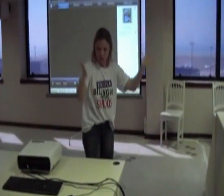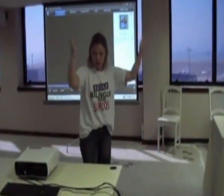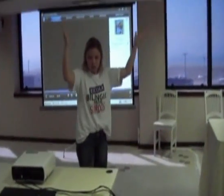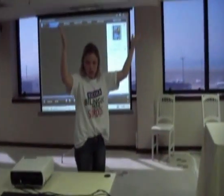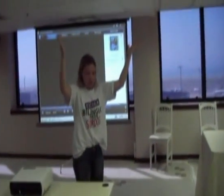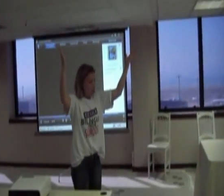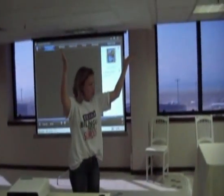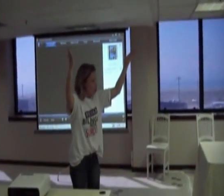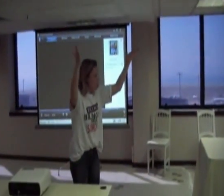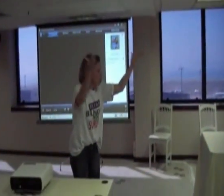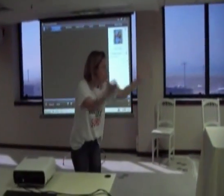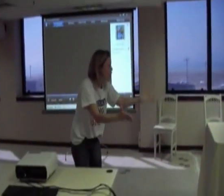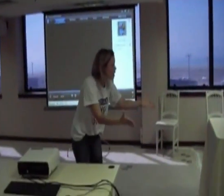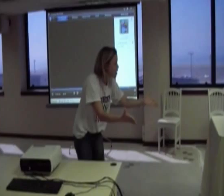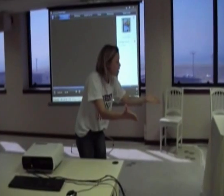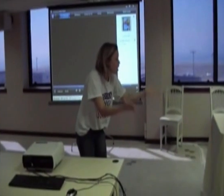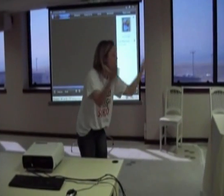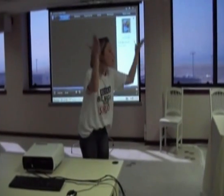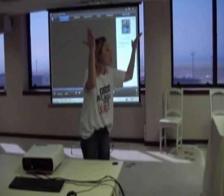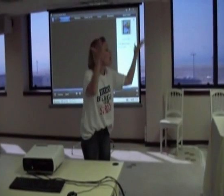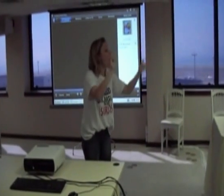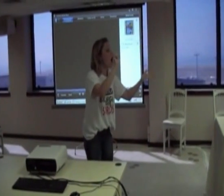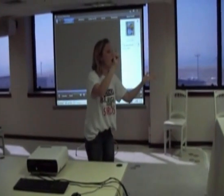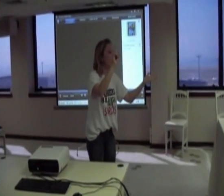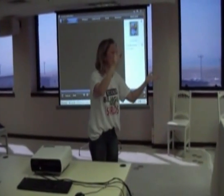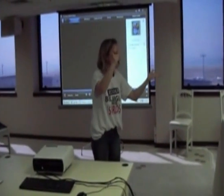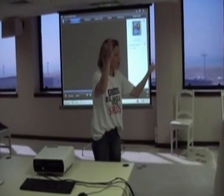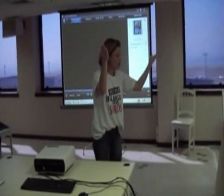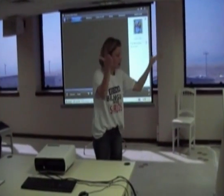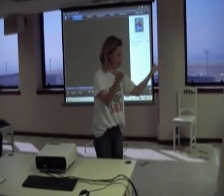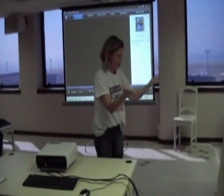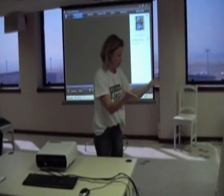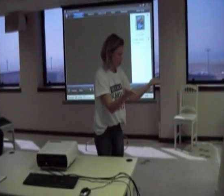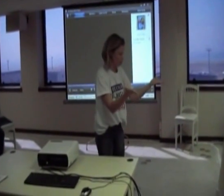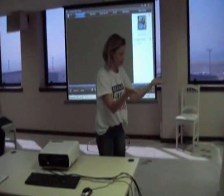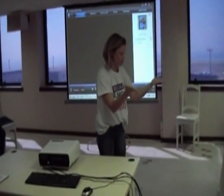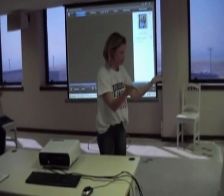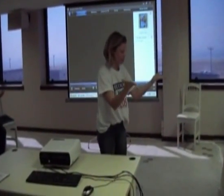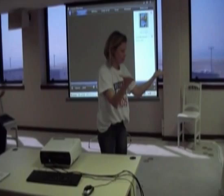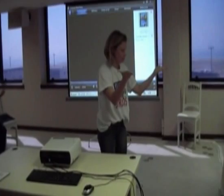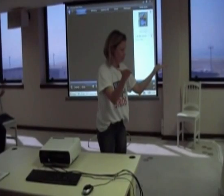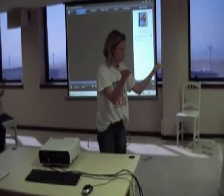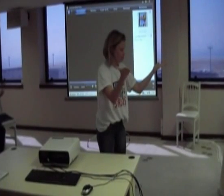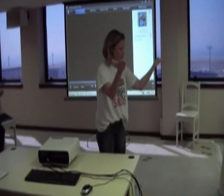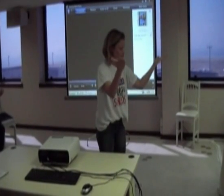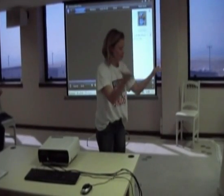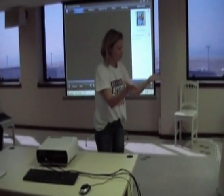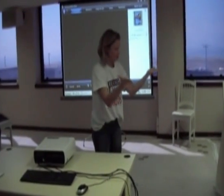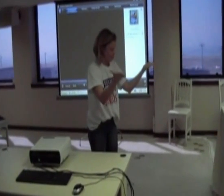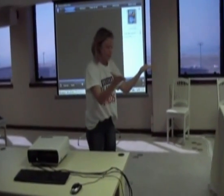sinal é a mão aberta com os dedos fechados, que significa o sinal de agora, fazendo o movimento de uma mão e